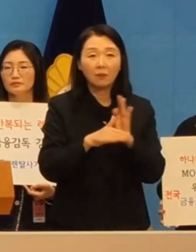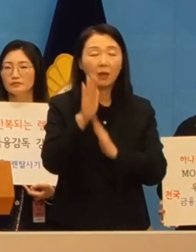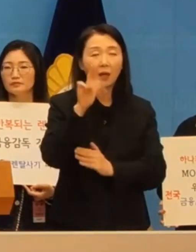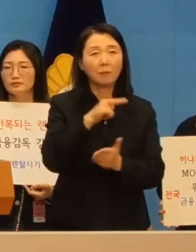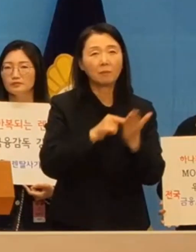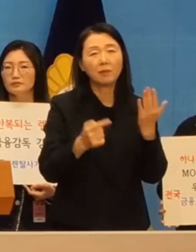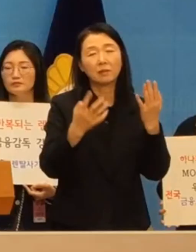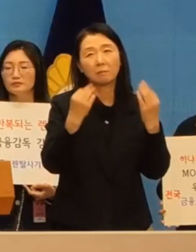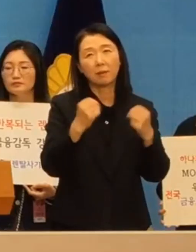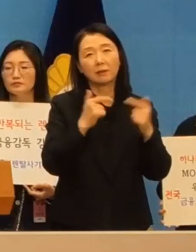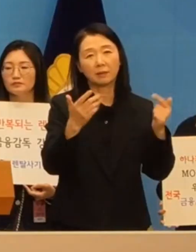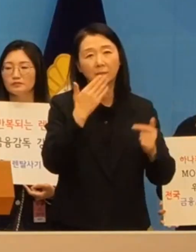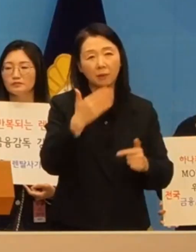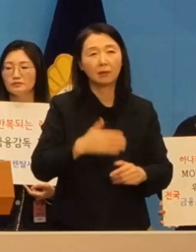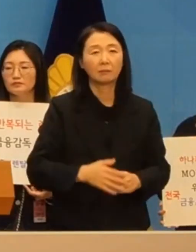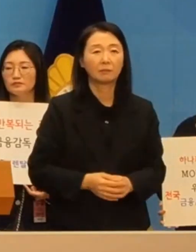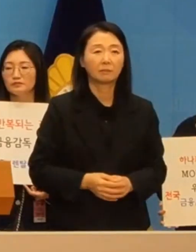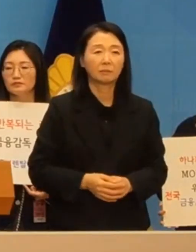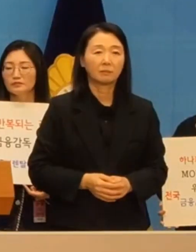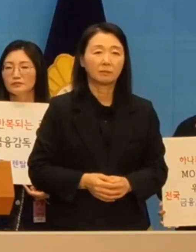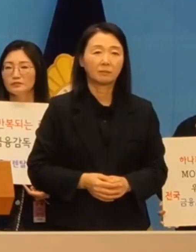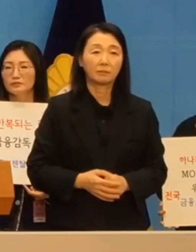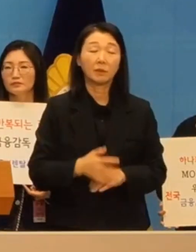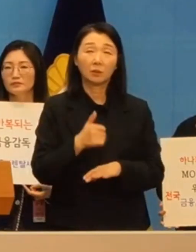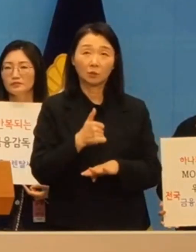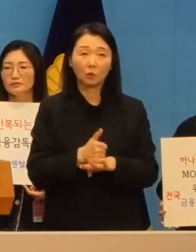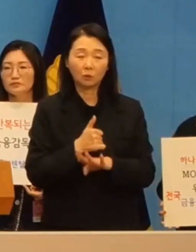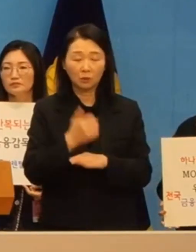피해자가 발생할 수 있습니다. 따라서